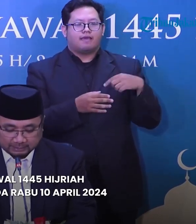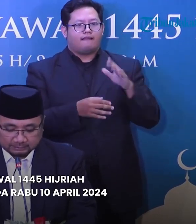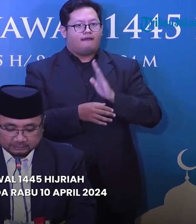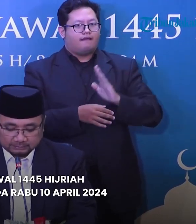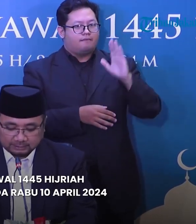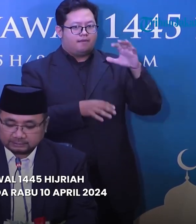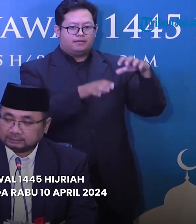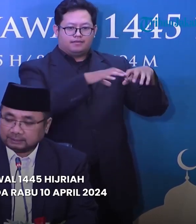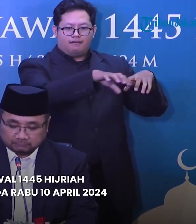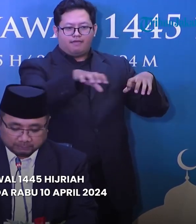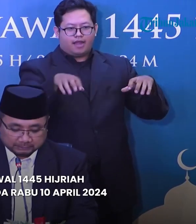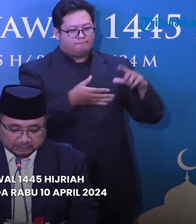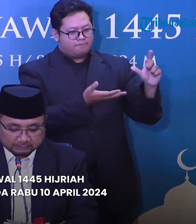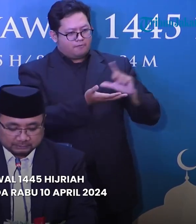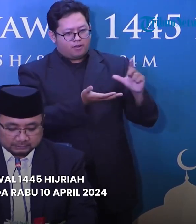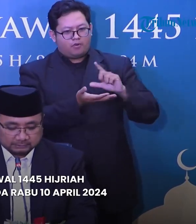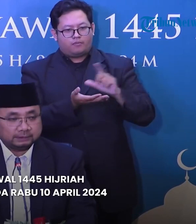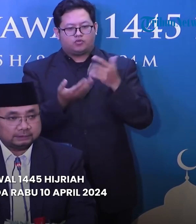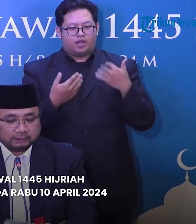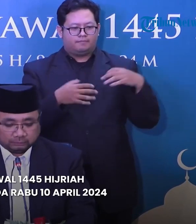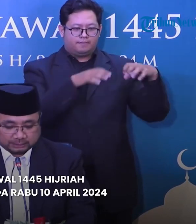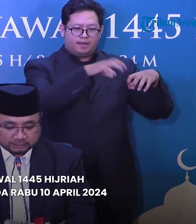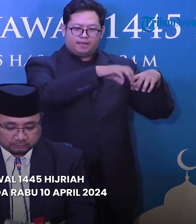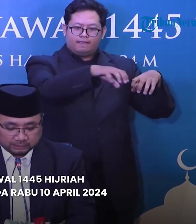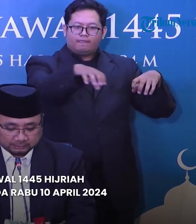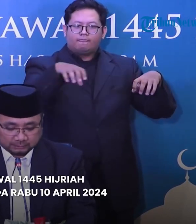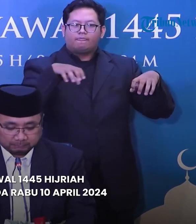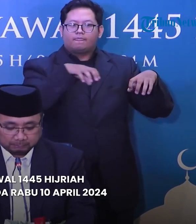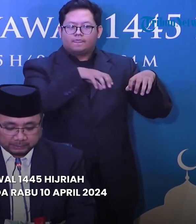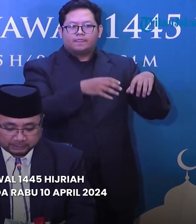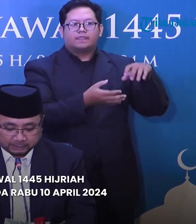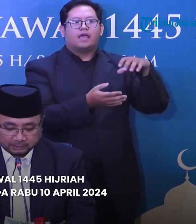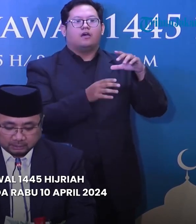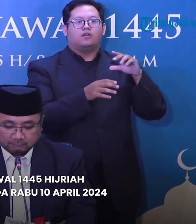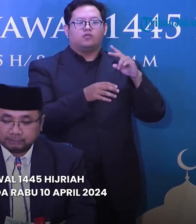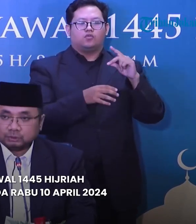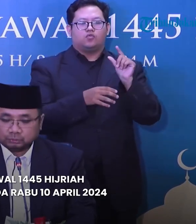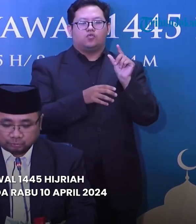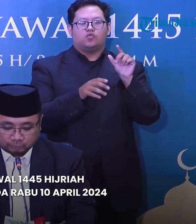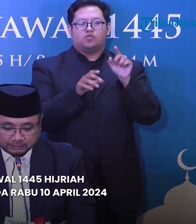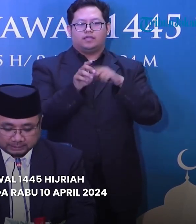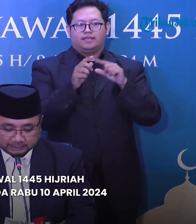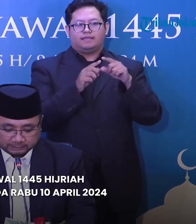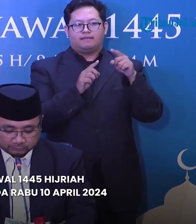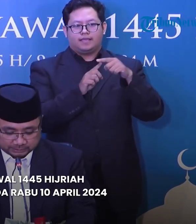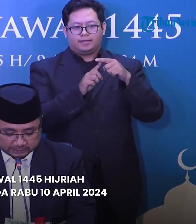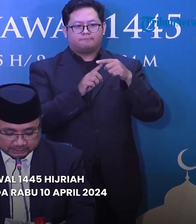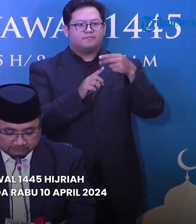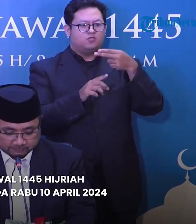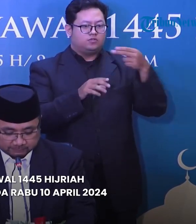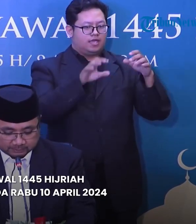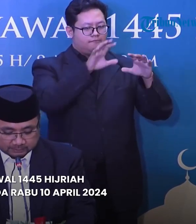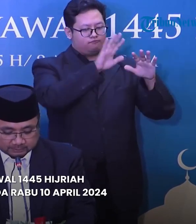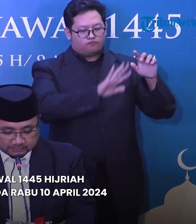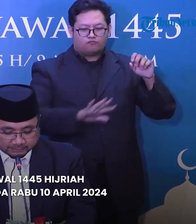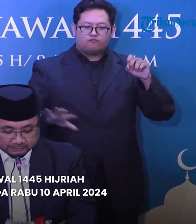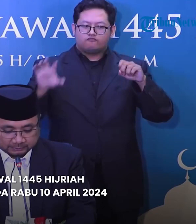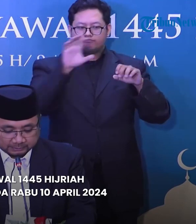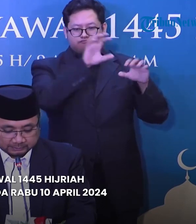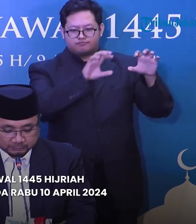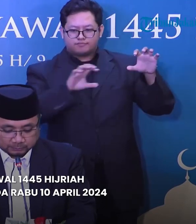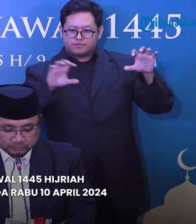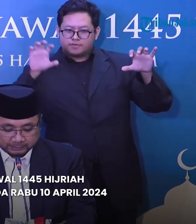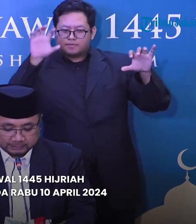daerah yang kita tempatkan di titik-titik lokasi rukyat di berbagai penjuru wilayah Indonesia dari